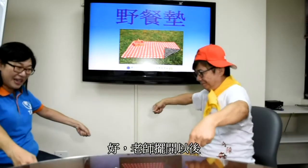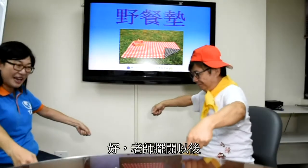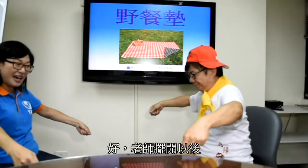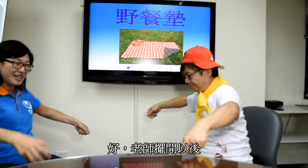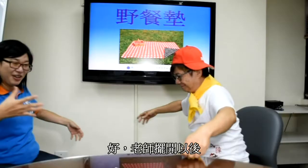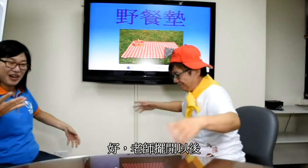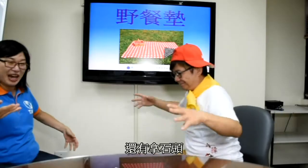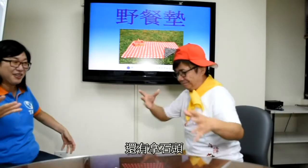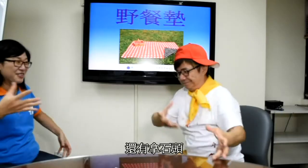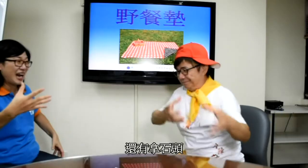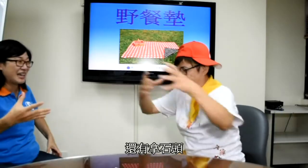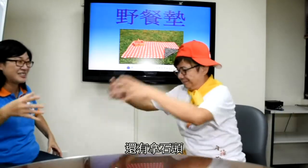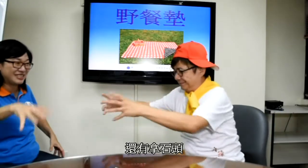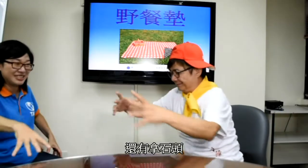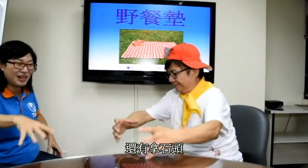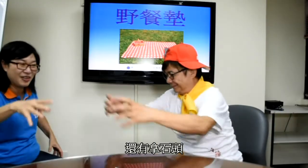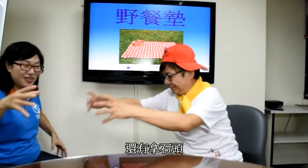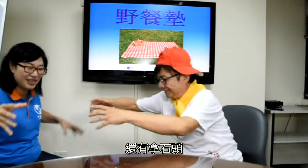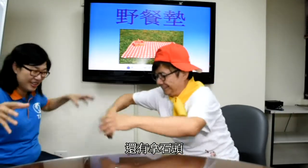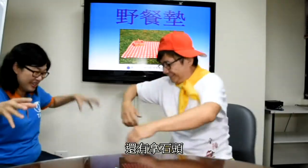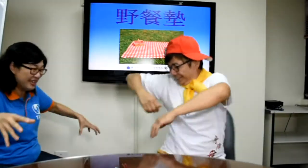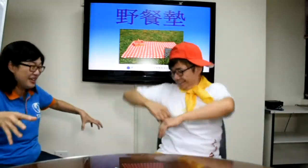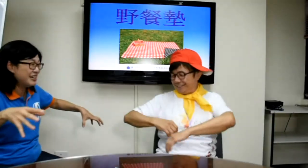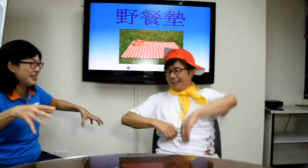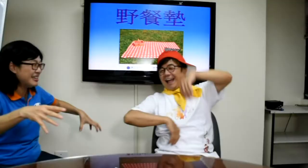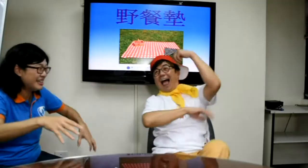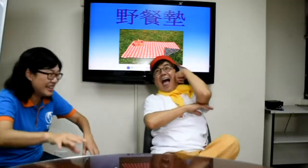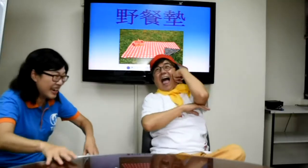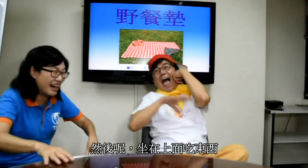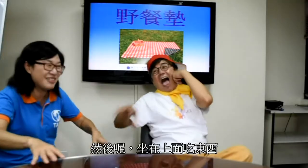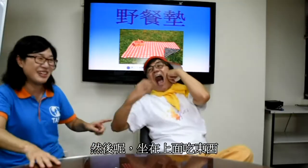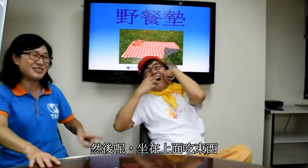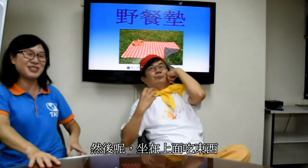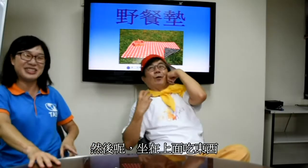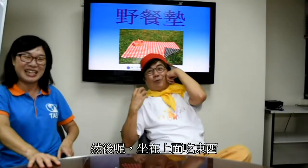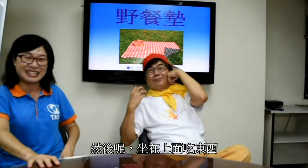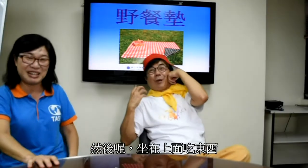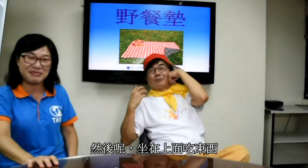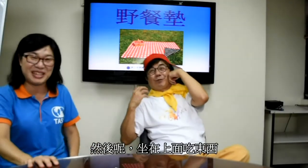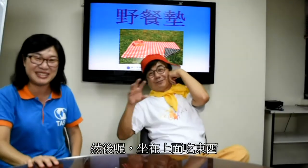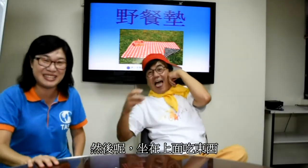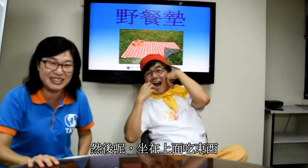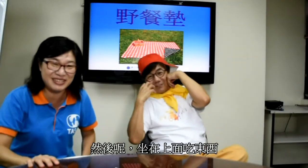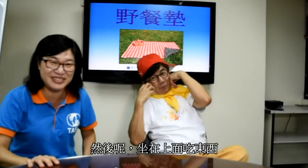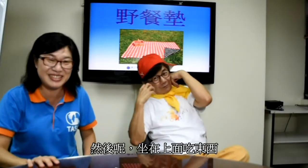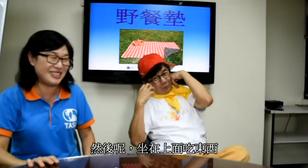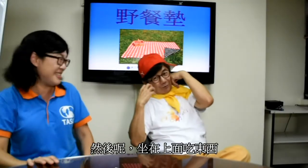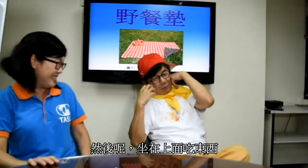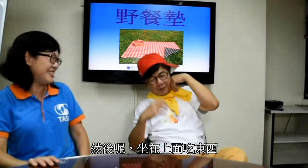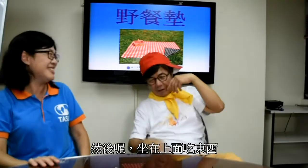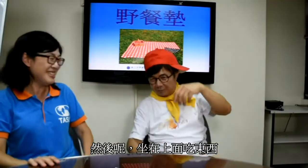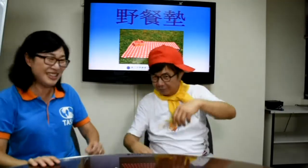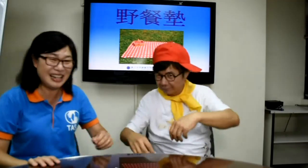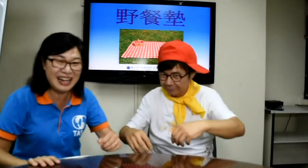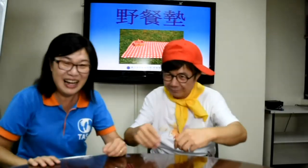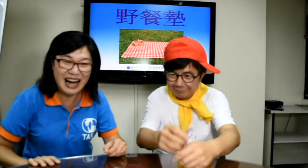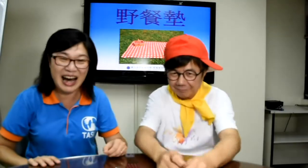开以后还有拿石头。然后老周在上面吃东西。